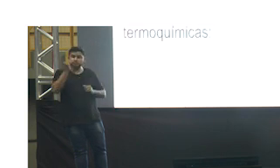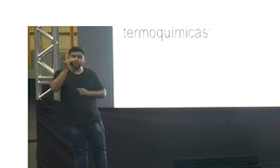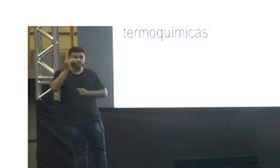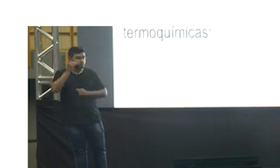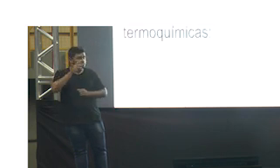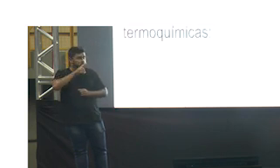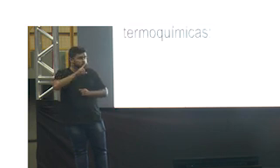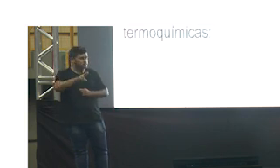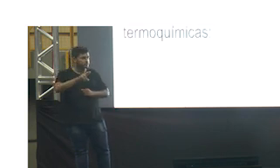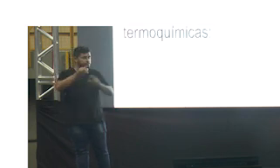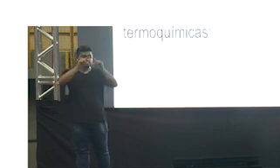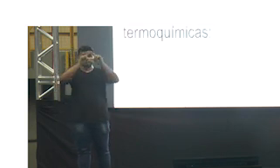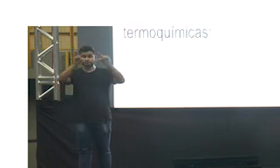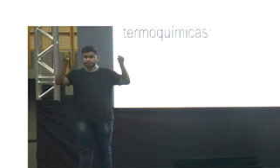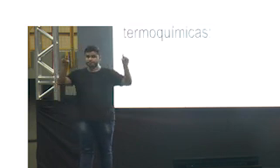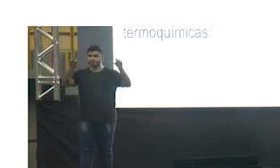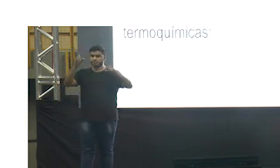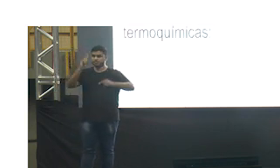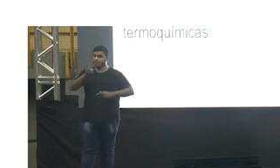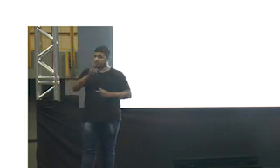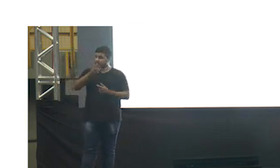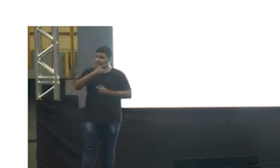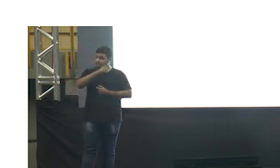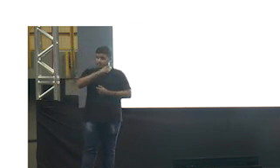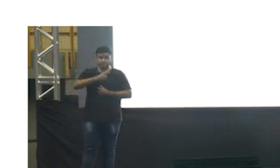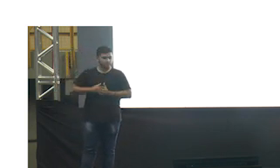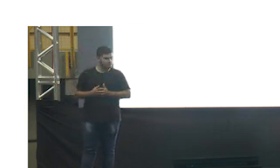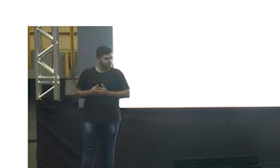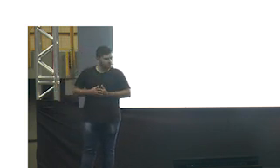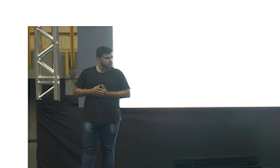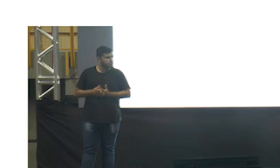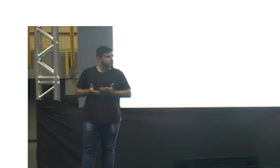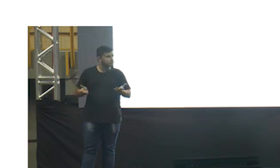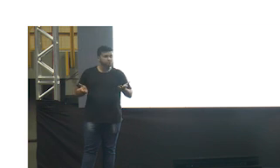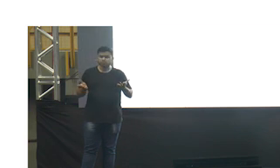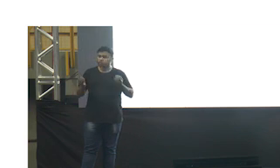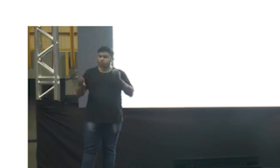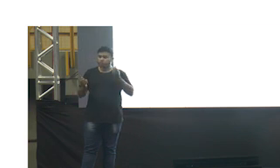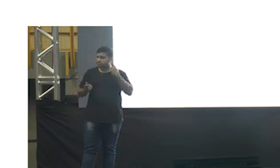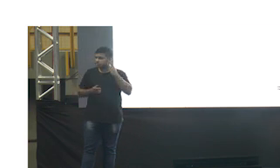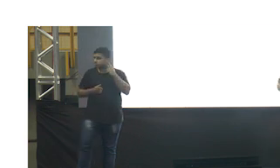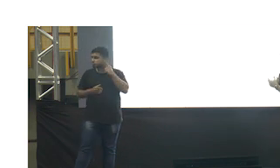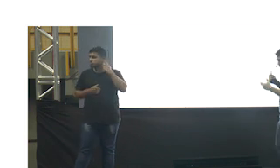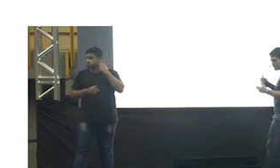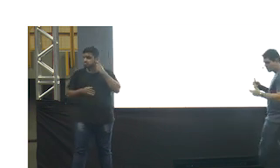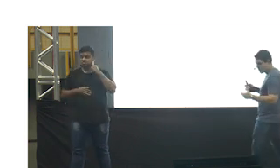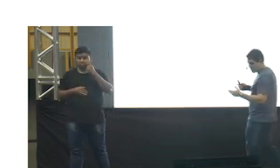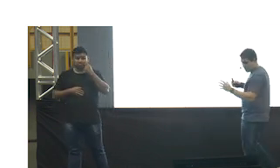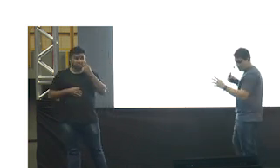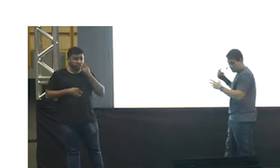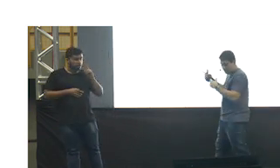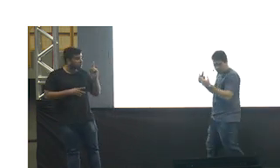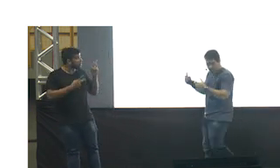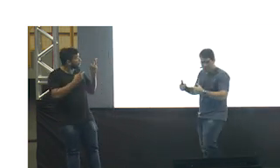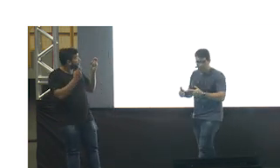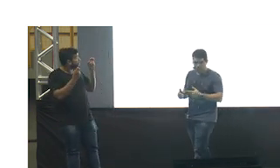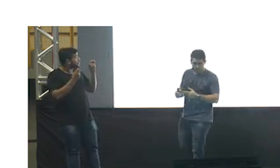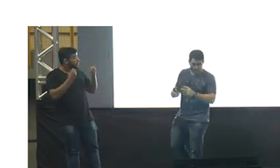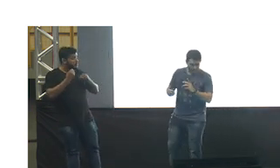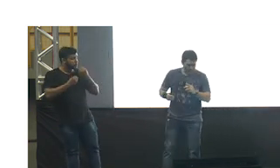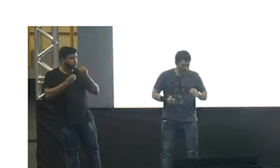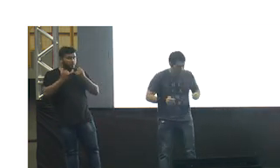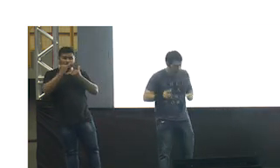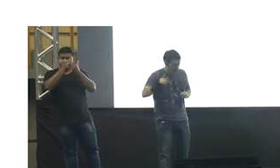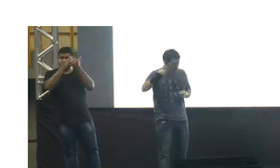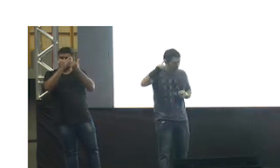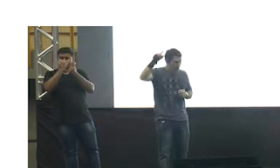ó, essa reação aqui. Vala-me Deus, Levi, e agora? E agora? Tu começa a observar quem é parecido com